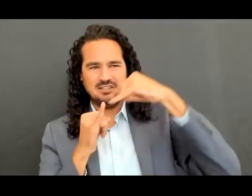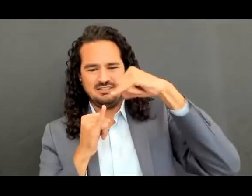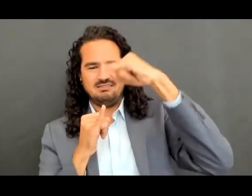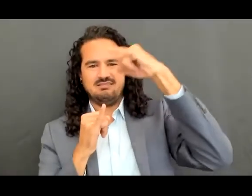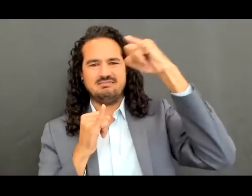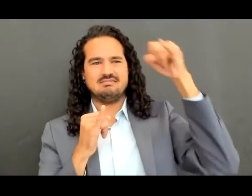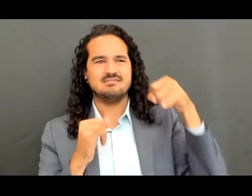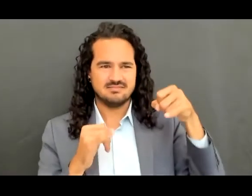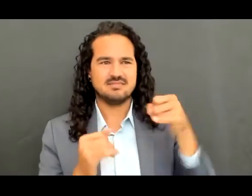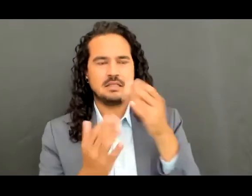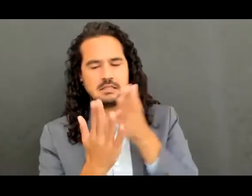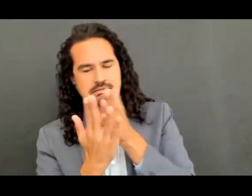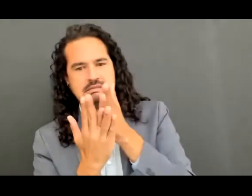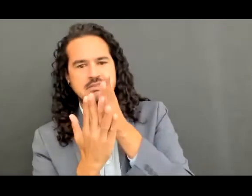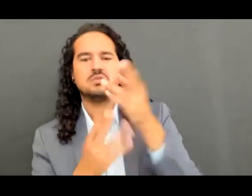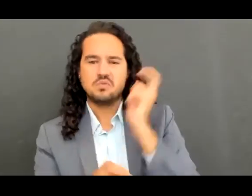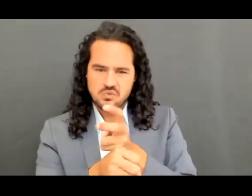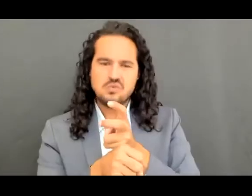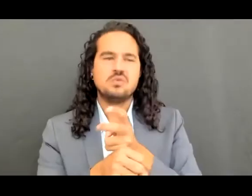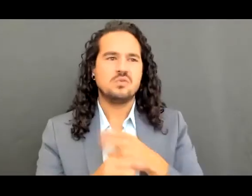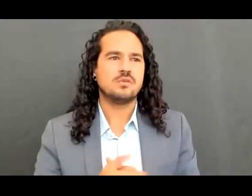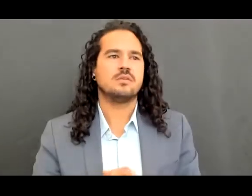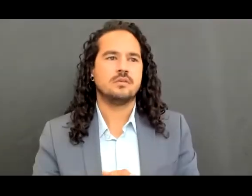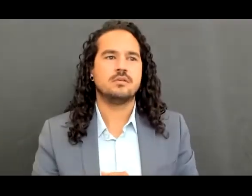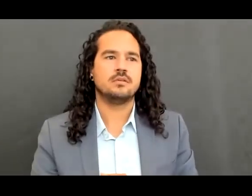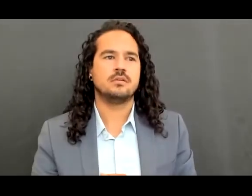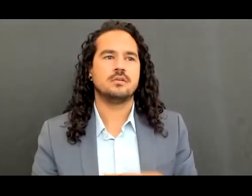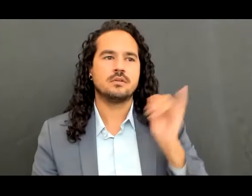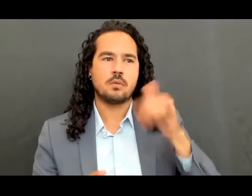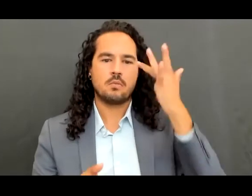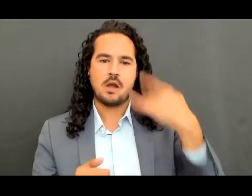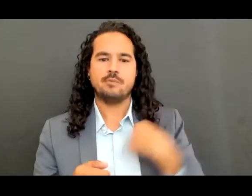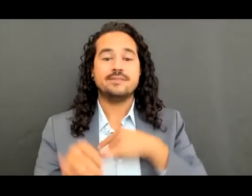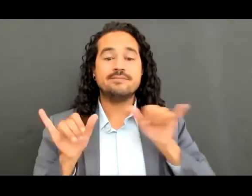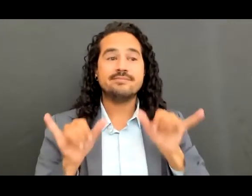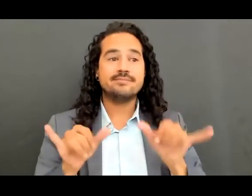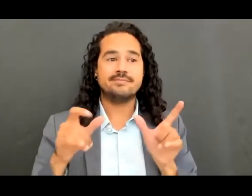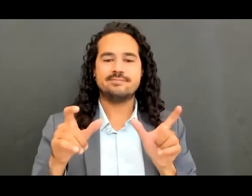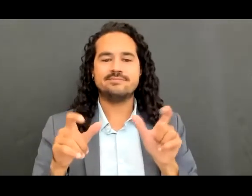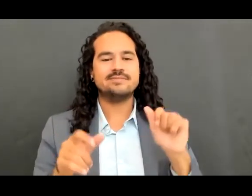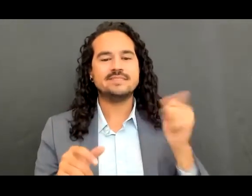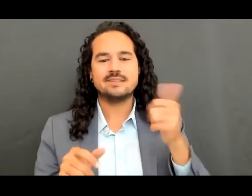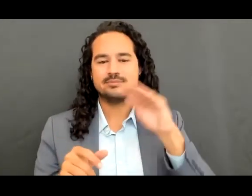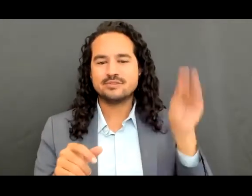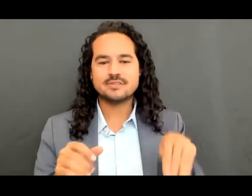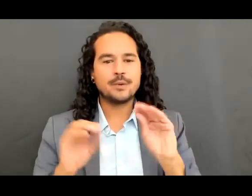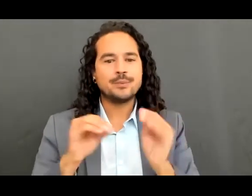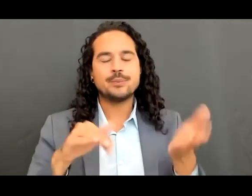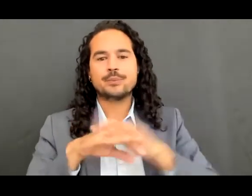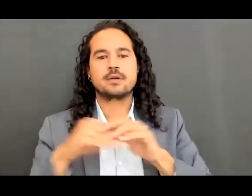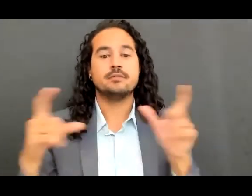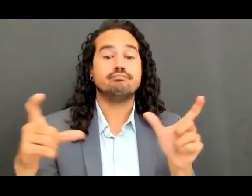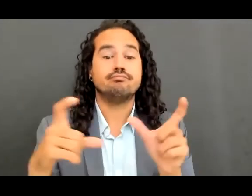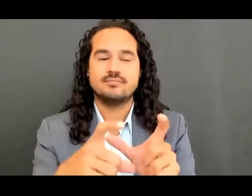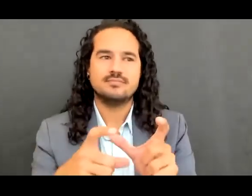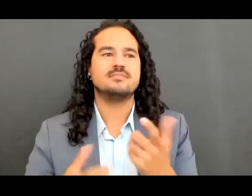Por eso nuestros números de contenimiento siguen en el 10% y los números han estado subiendo un poco, pero